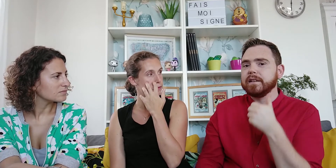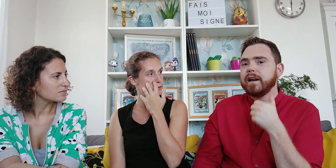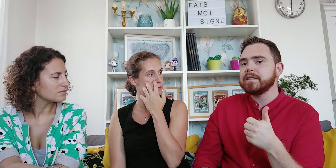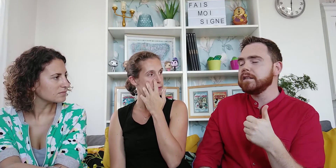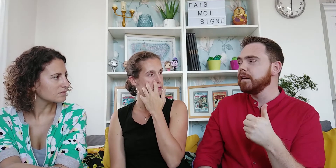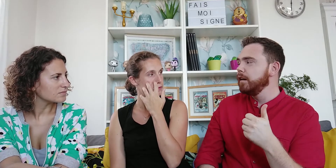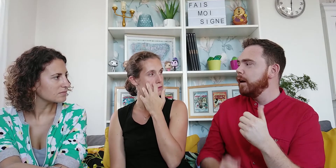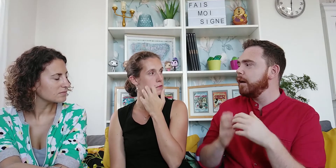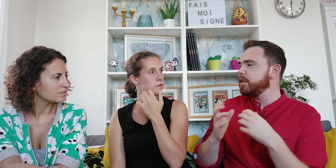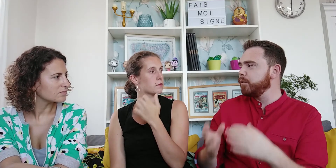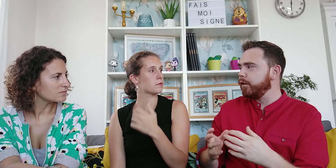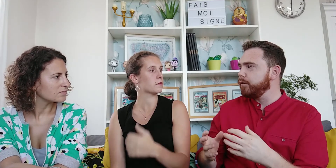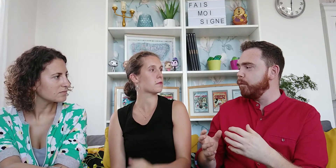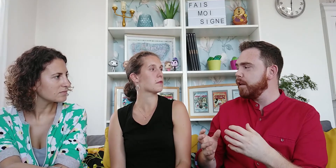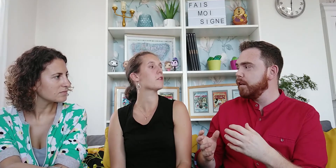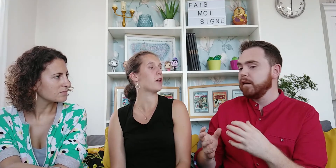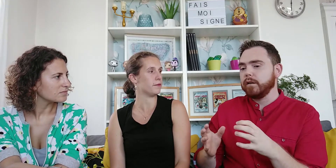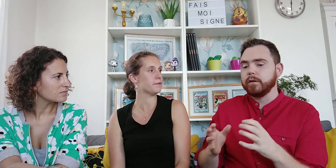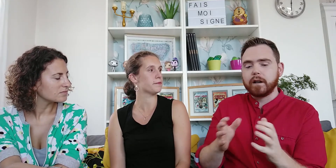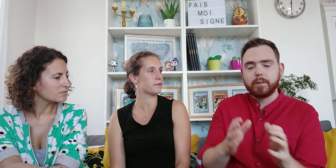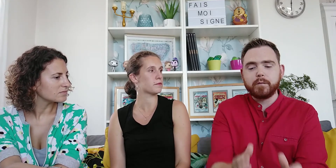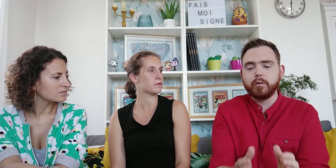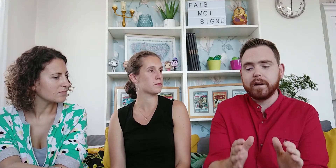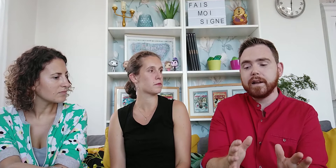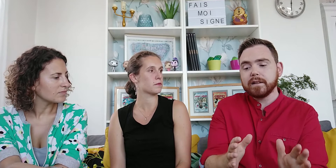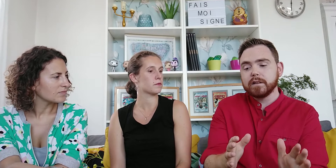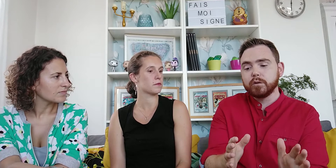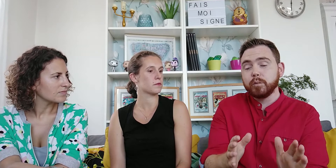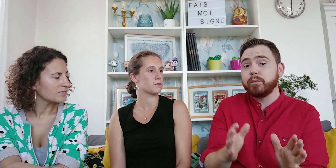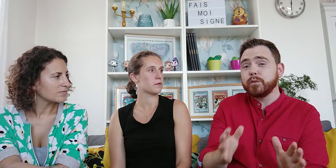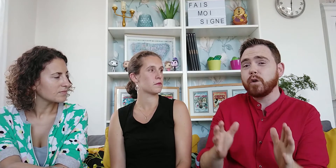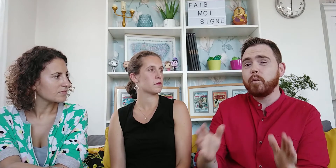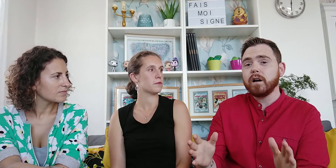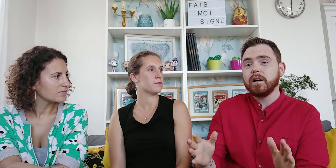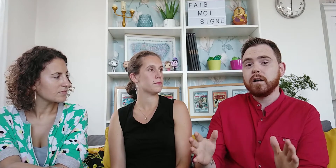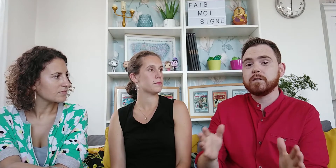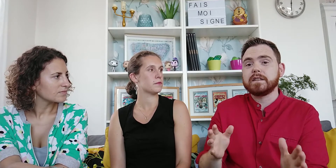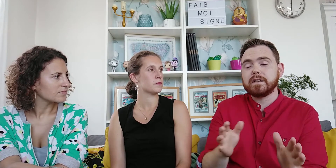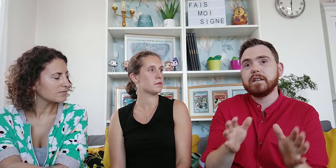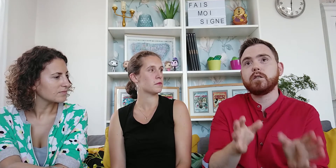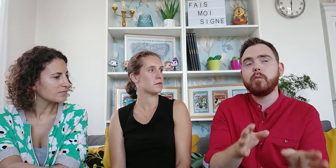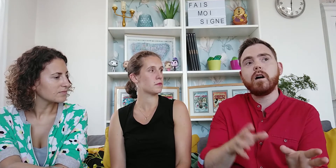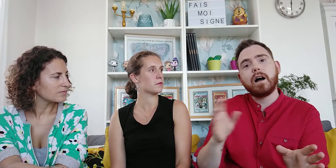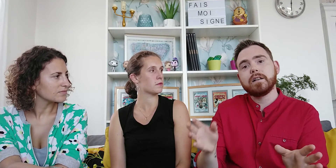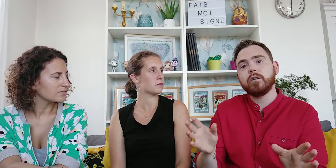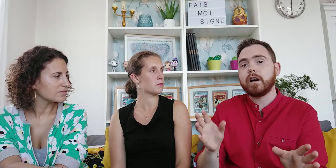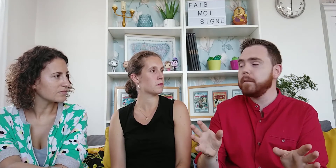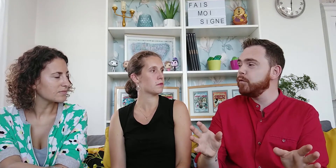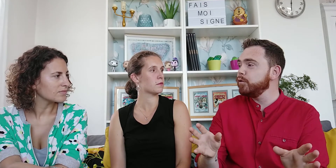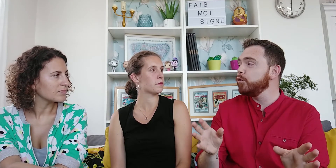un signe un petit peu transformé, voilà. Il y a quand même eu un gain de plusieurs mois. Donc si c'est 3 mois, 1 an, il y a quand même eu 8